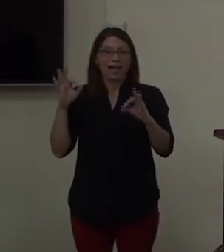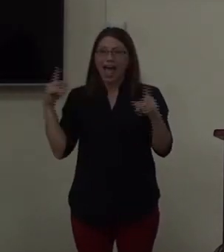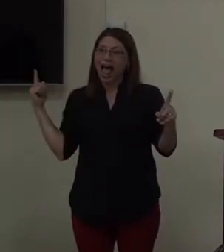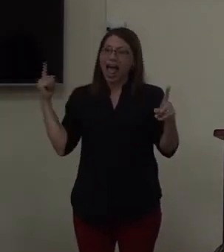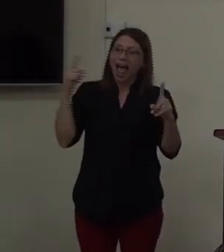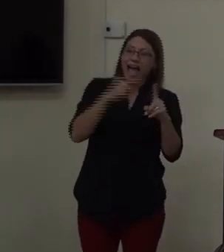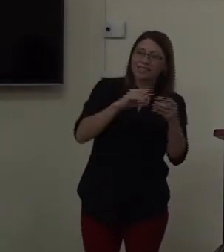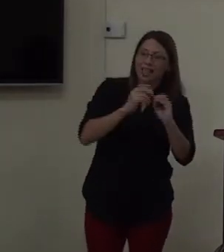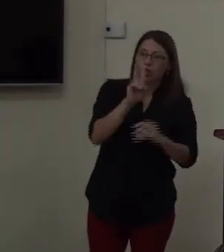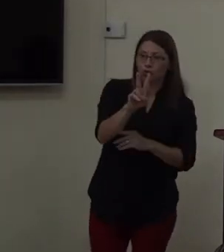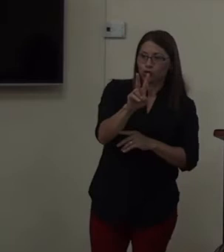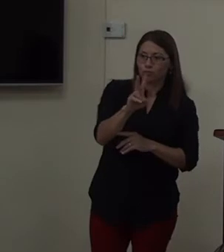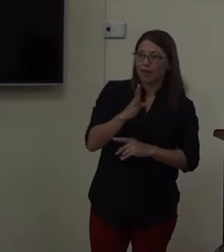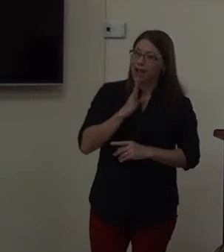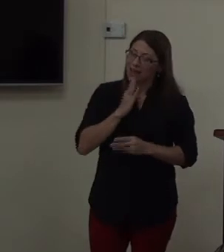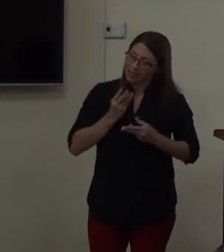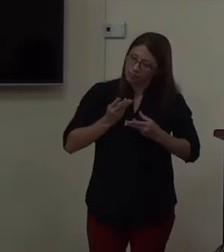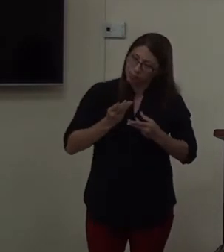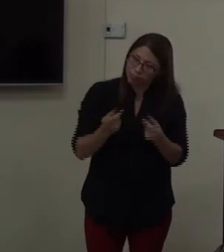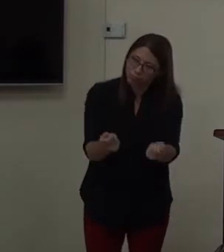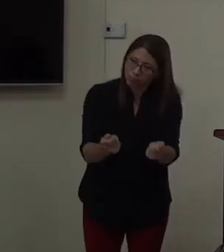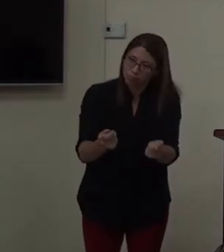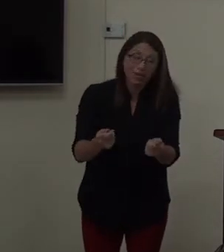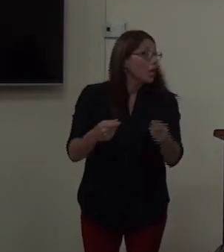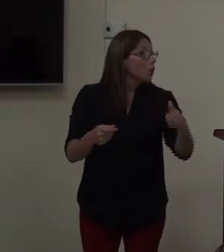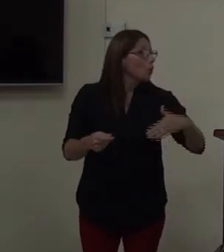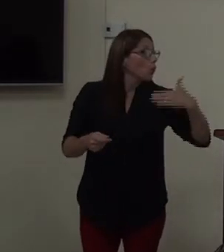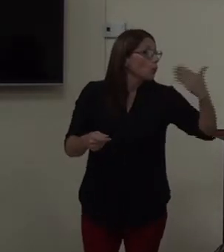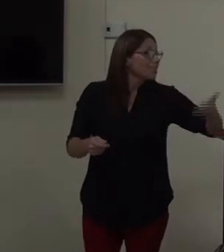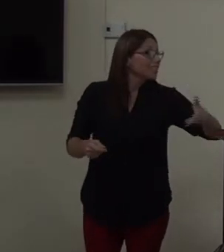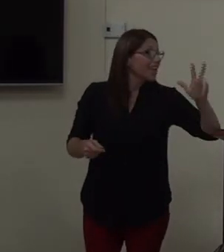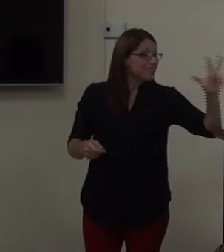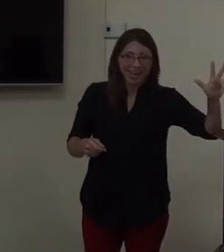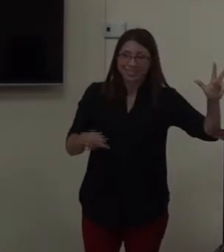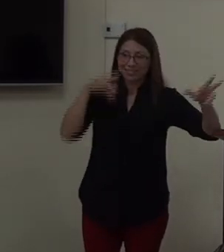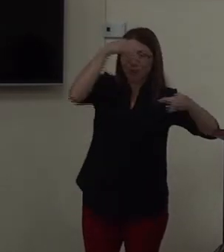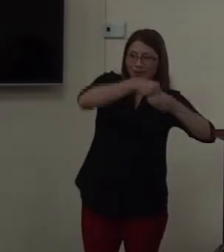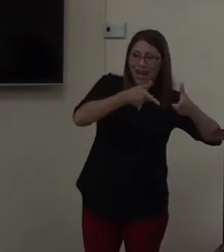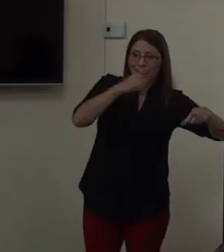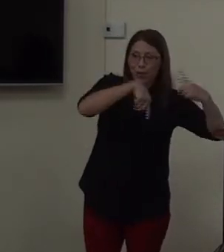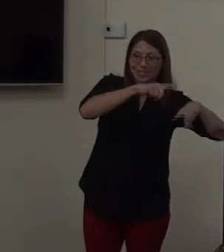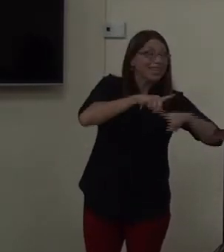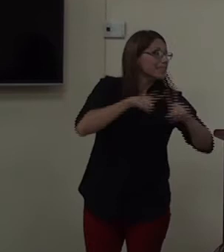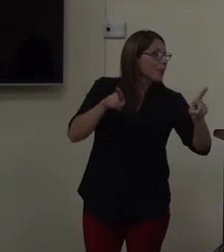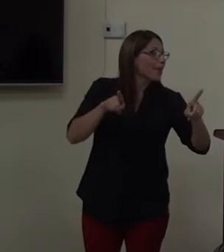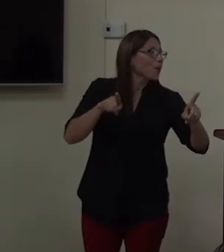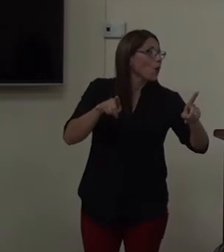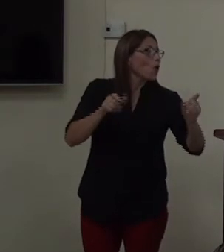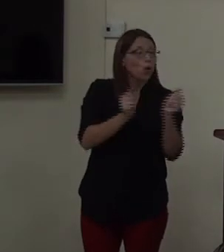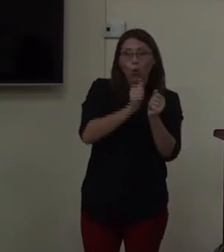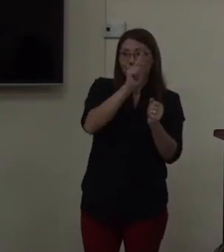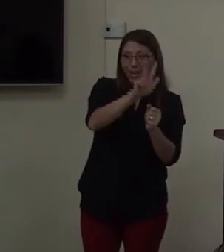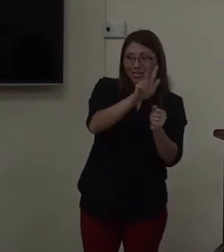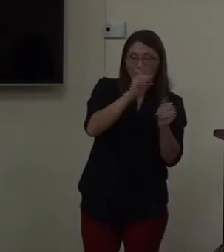Hablantes fluidos plenos. Ya en tres, bueno, incluso con tres en la lengua de señas. Pero ya, por ejemplo, con tres, tomando en cuenta el